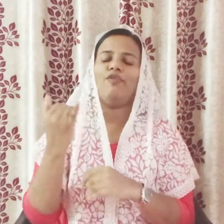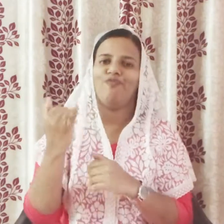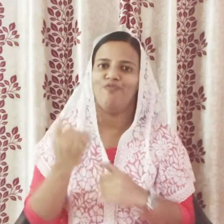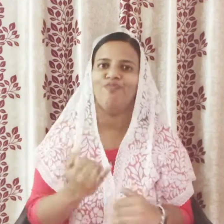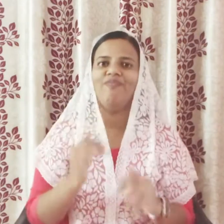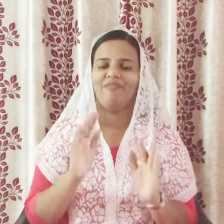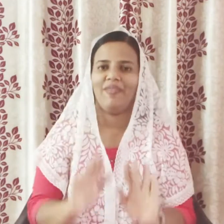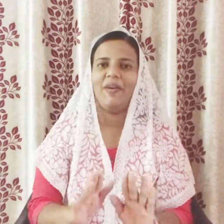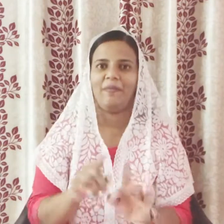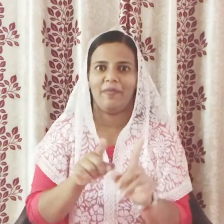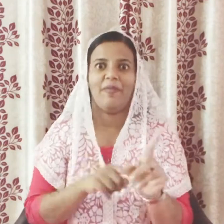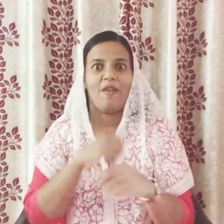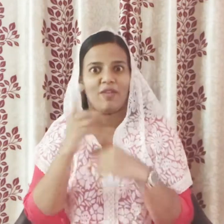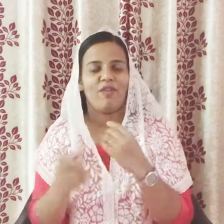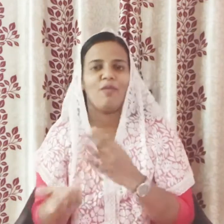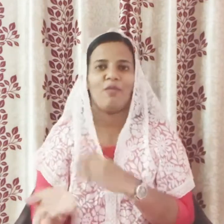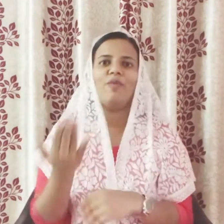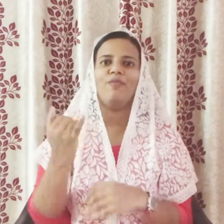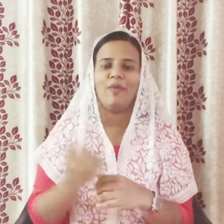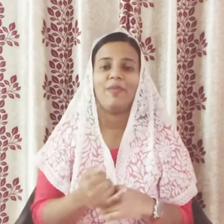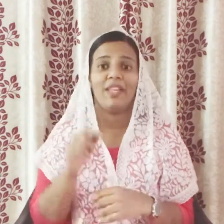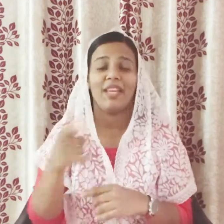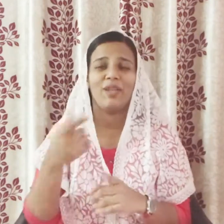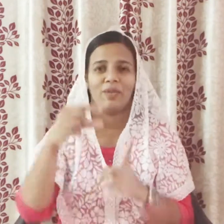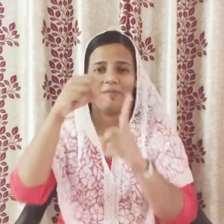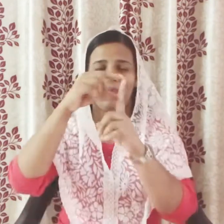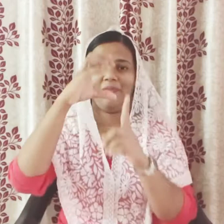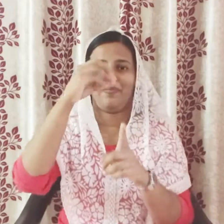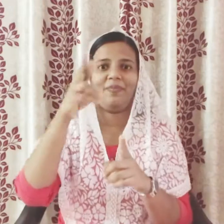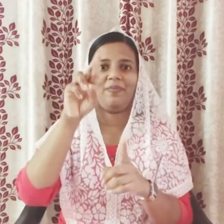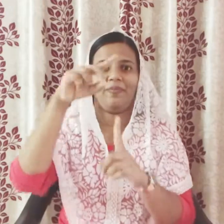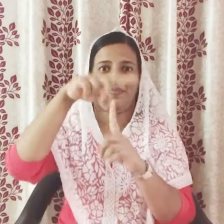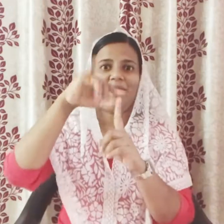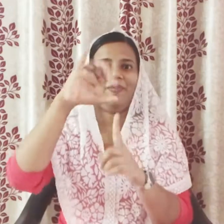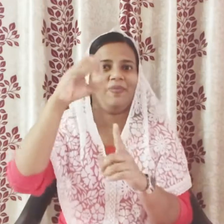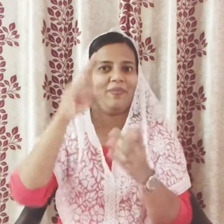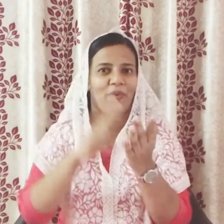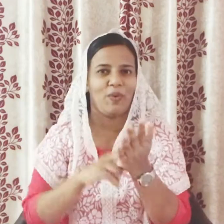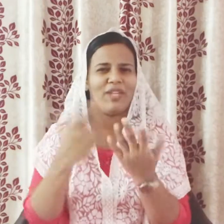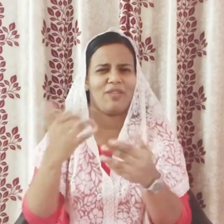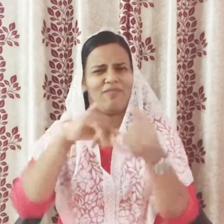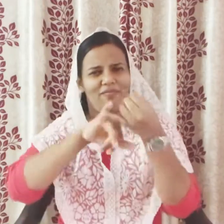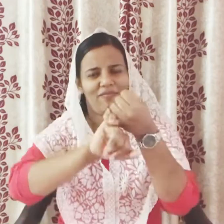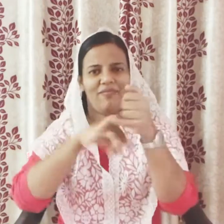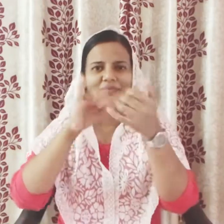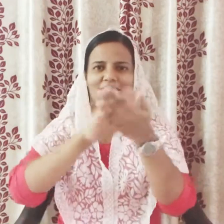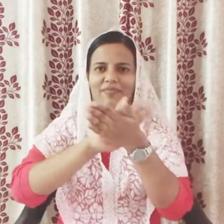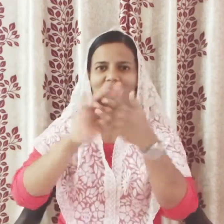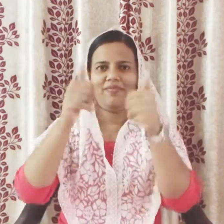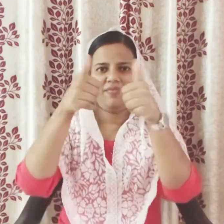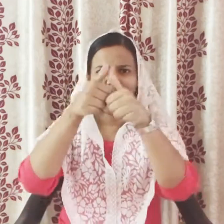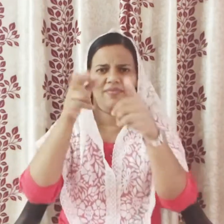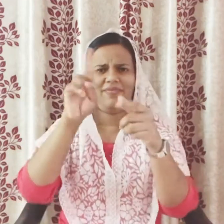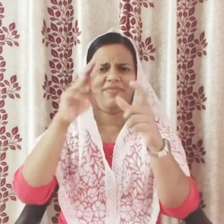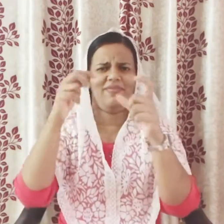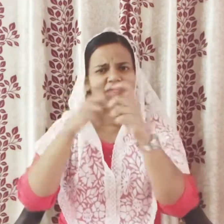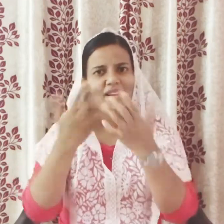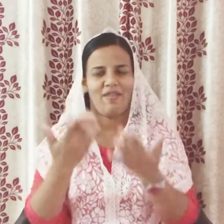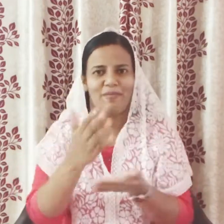എഴുന്നേറ്റ് വരും. കാലാവസാനത്തെങ്കിൽ നീ എന്തിനു ഓഹരി ലഭിപ്പാൻ നീ എഴുന്നേറ്റ് വരും. പ്രിയപ്പെട്ടവരെ, ദാനിയേലിൻ്റെ പുസ്തകം അവസാനിക്കുമ്പോൾ അമീൻ